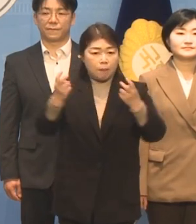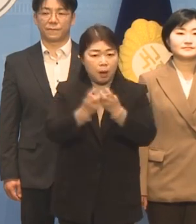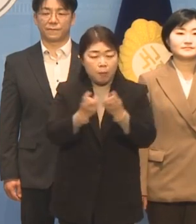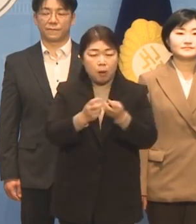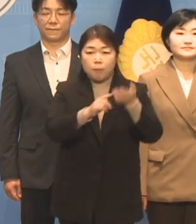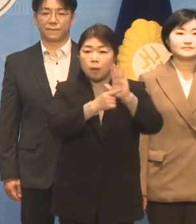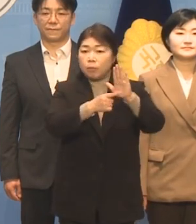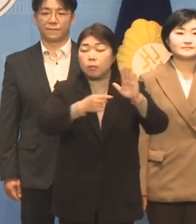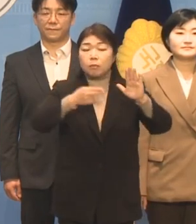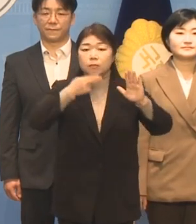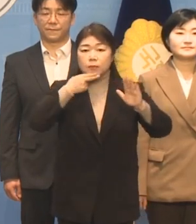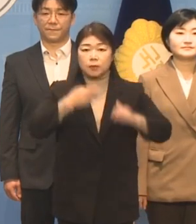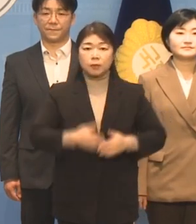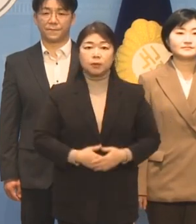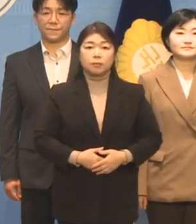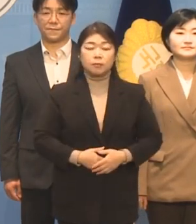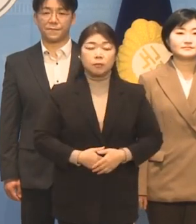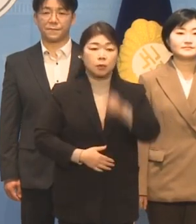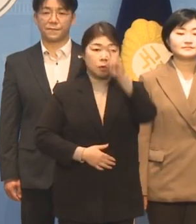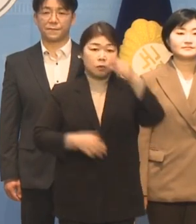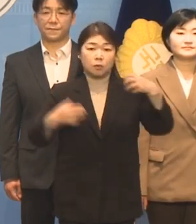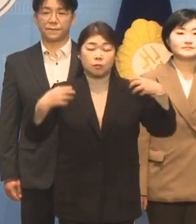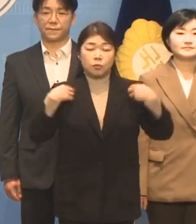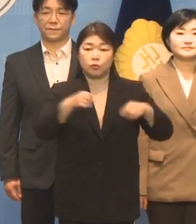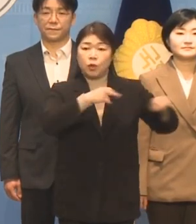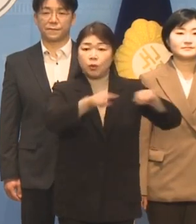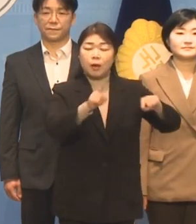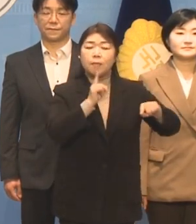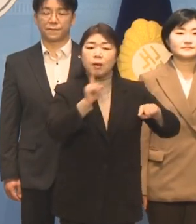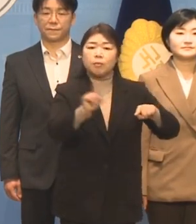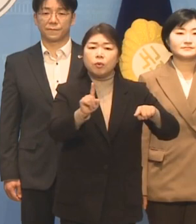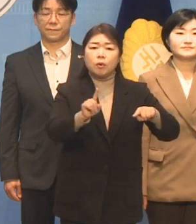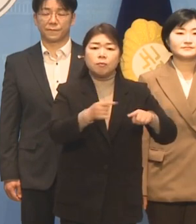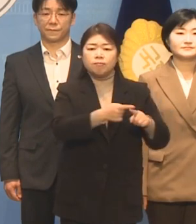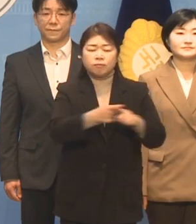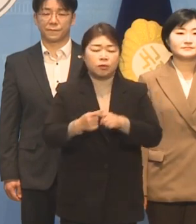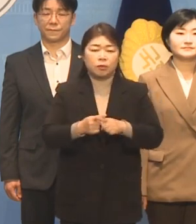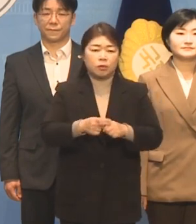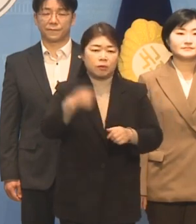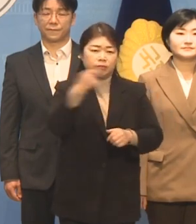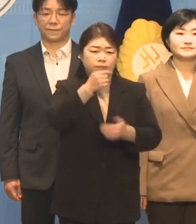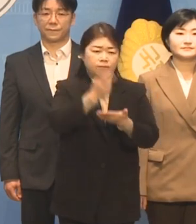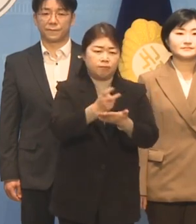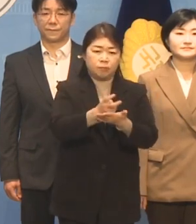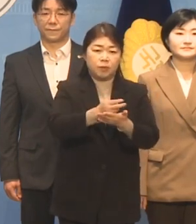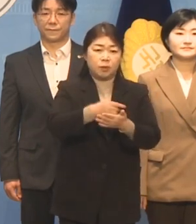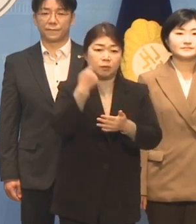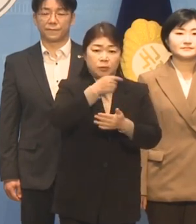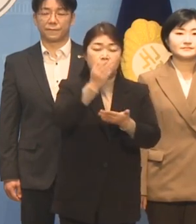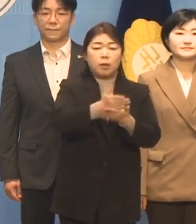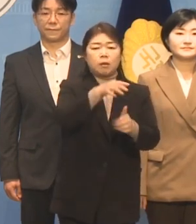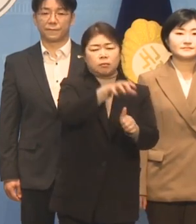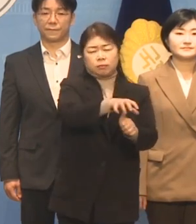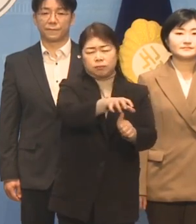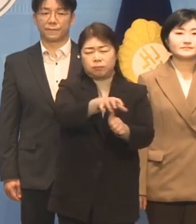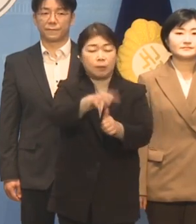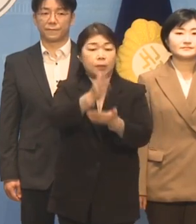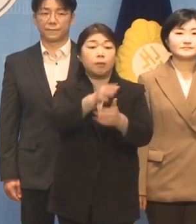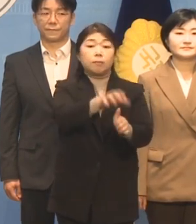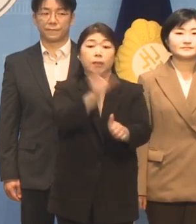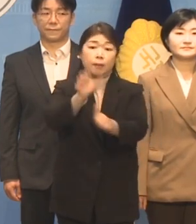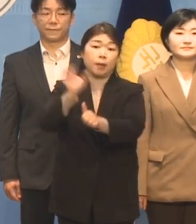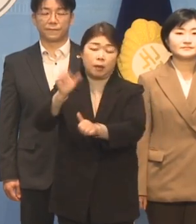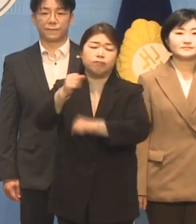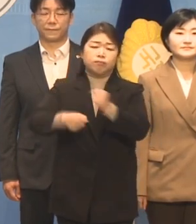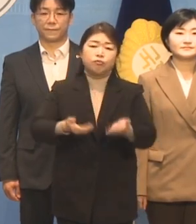정부 여당은 무조건 규제를 풀고 무조건 시장에 맡기면 된다며 철진한 시장 만능주의로 일관하고